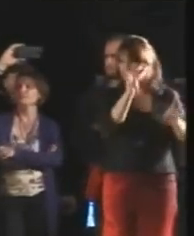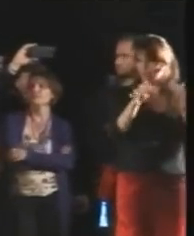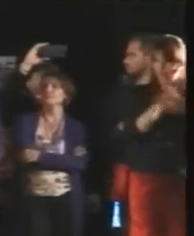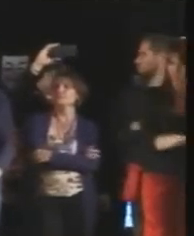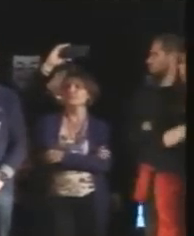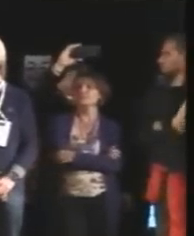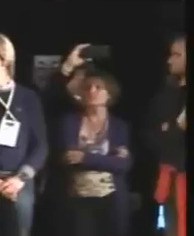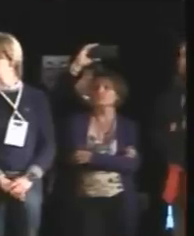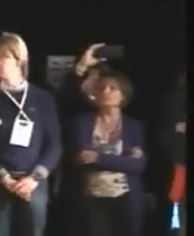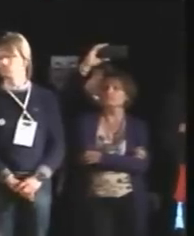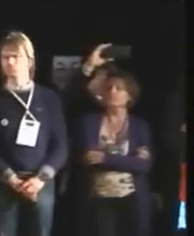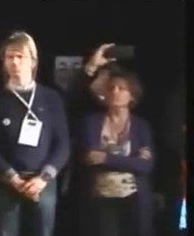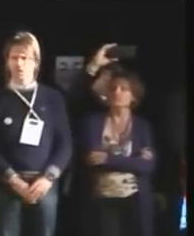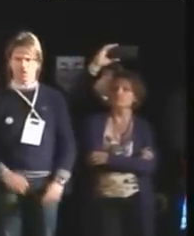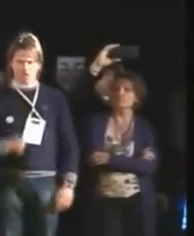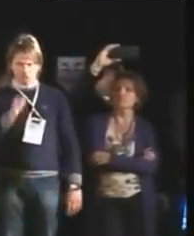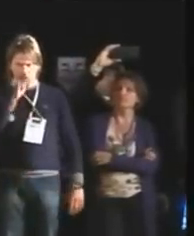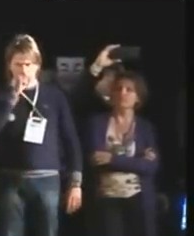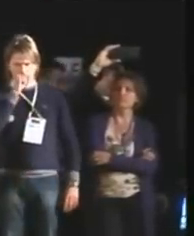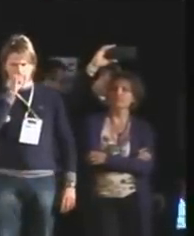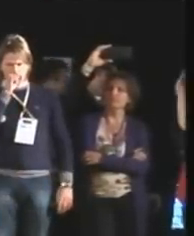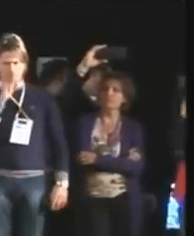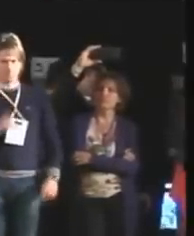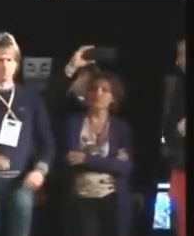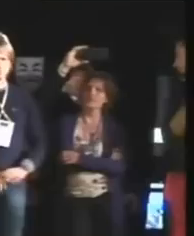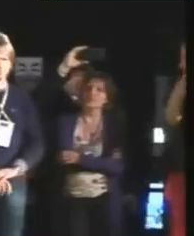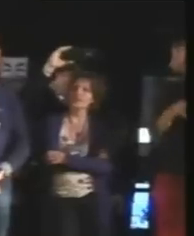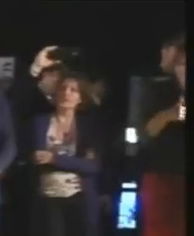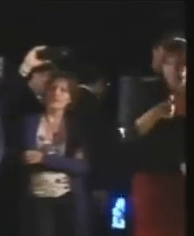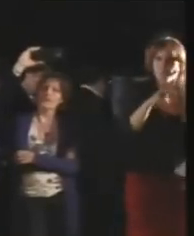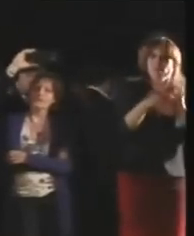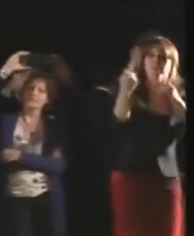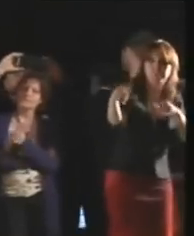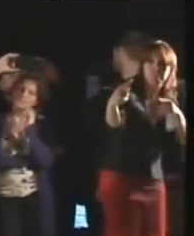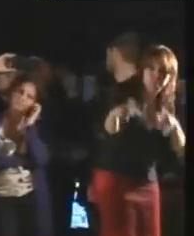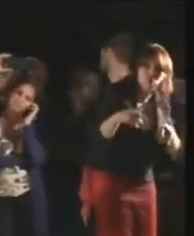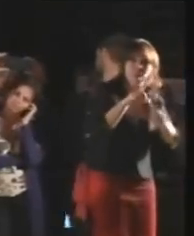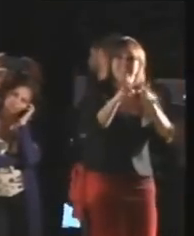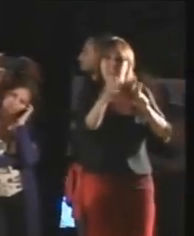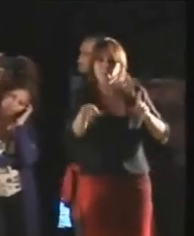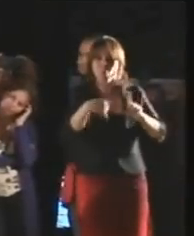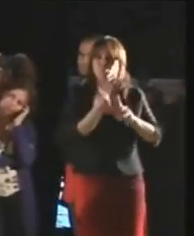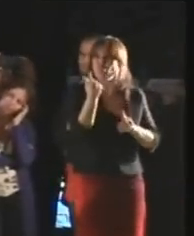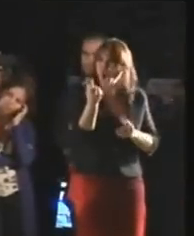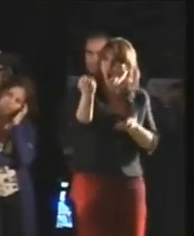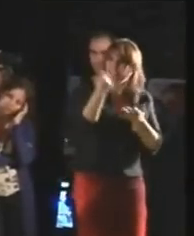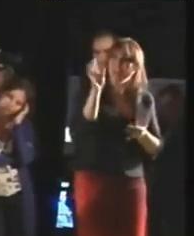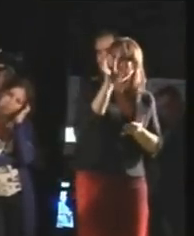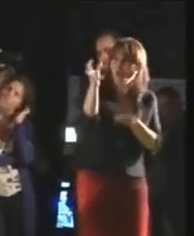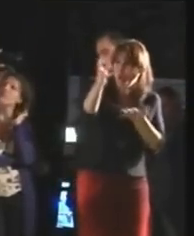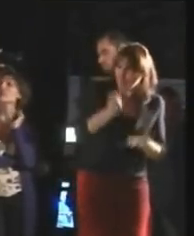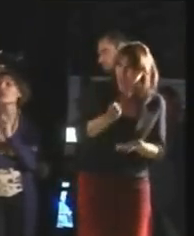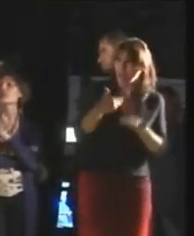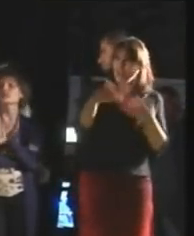moratoria perché sapevamo che arrivavano i nomadi, arrivavano questa gente qua, dovevamo organizzarci, c'era il tempo e i soldi! I soldi,